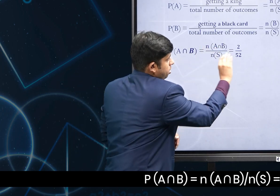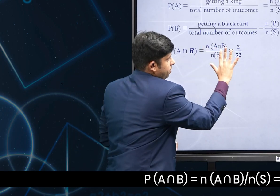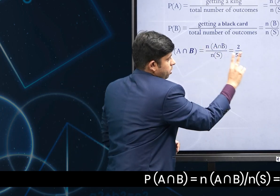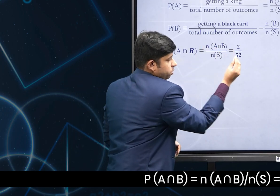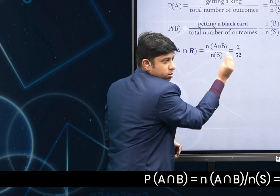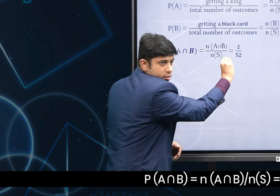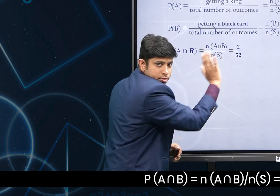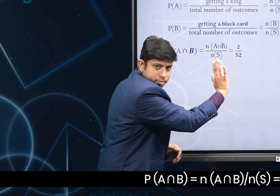52.